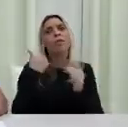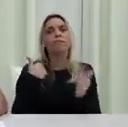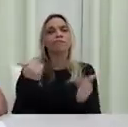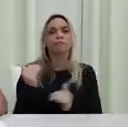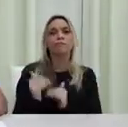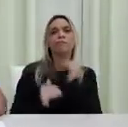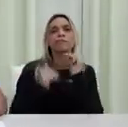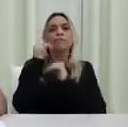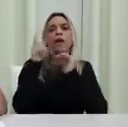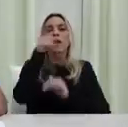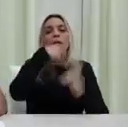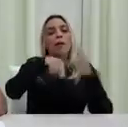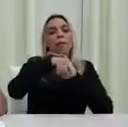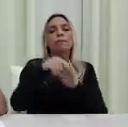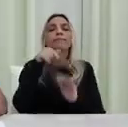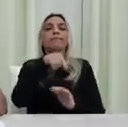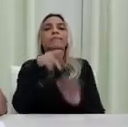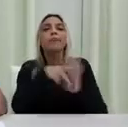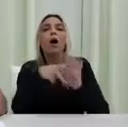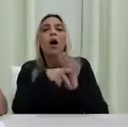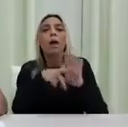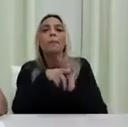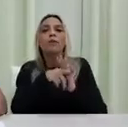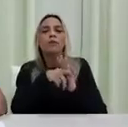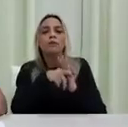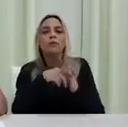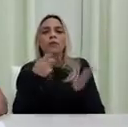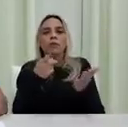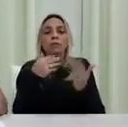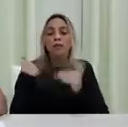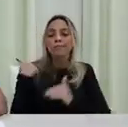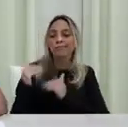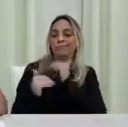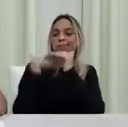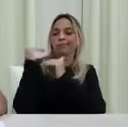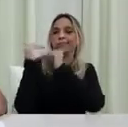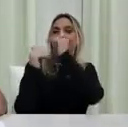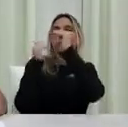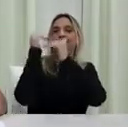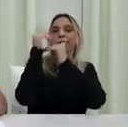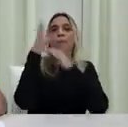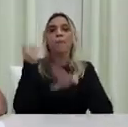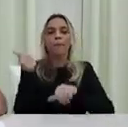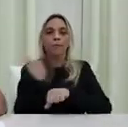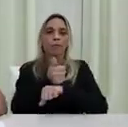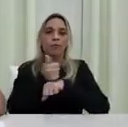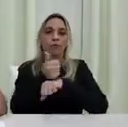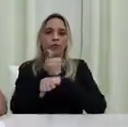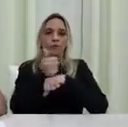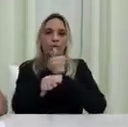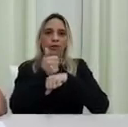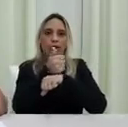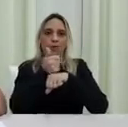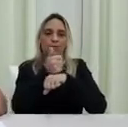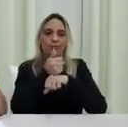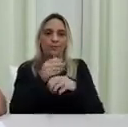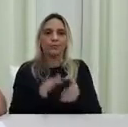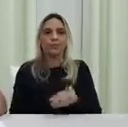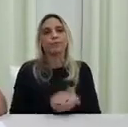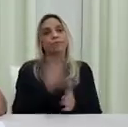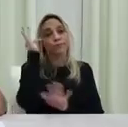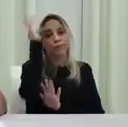alavancar esses artistas da terra, raiz, para que, quem sabe, eles tenham uma carreira bastante